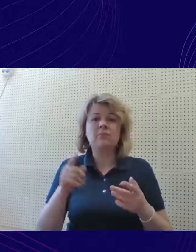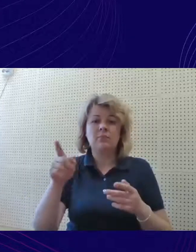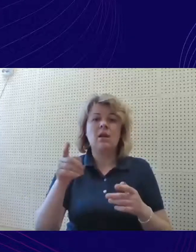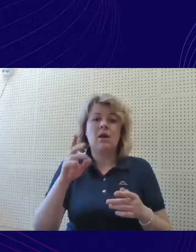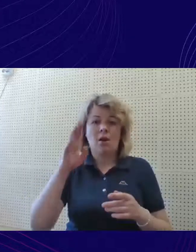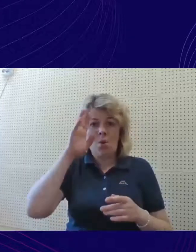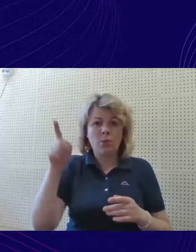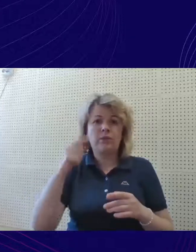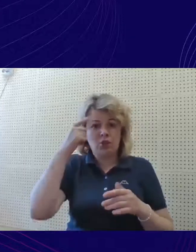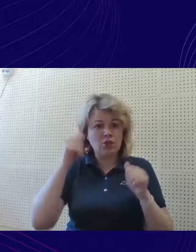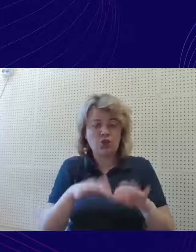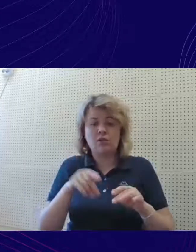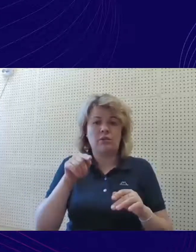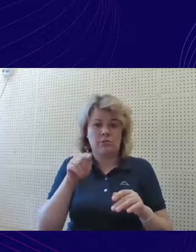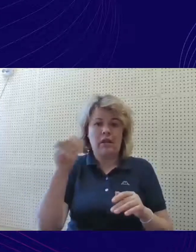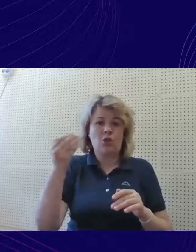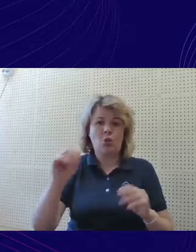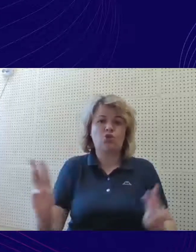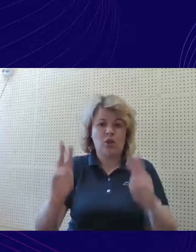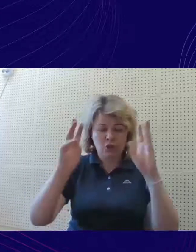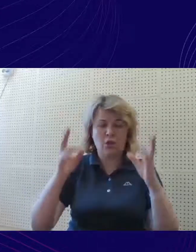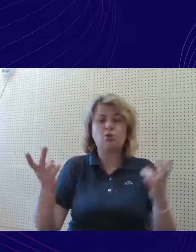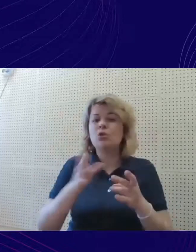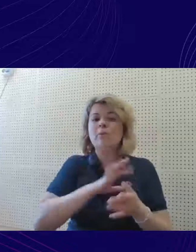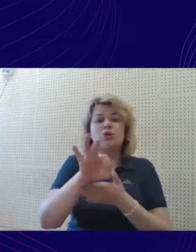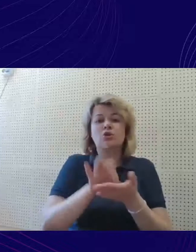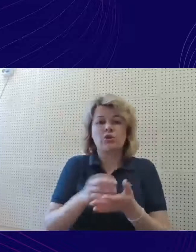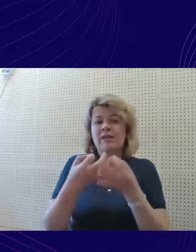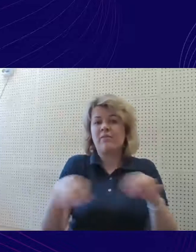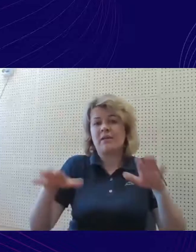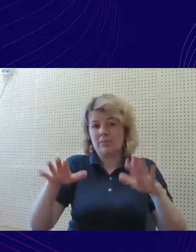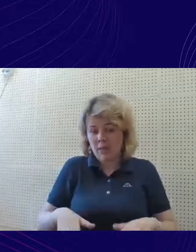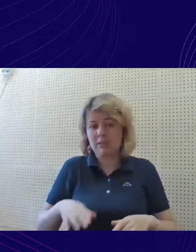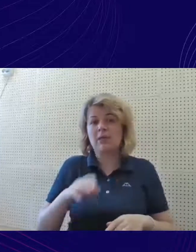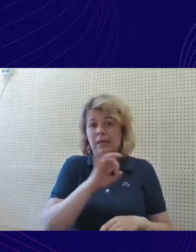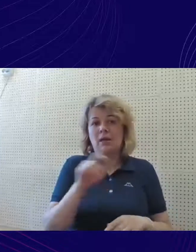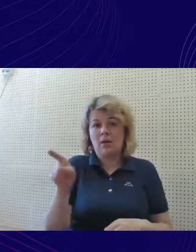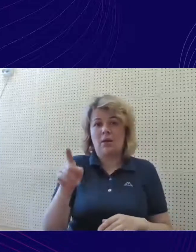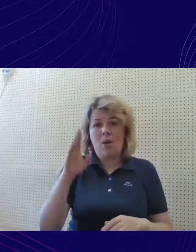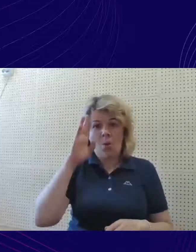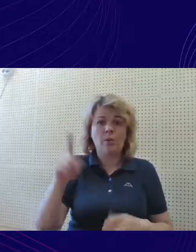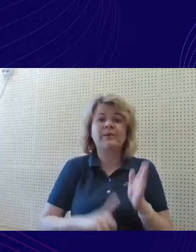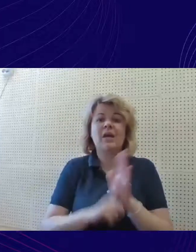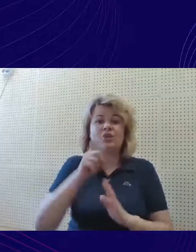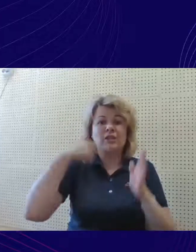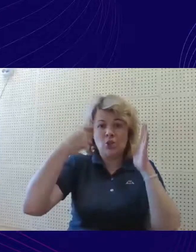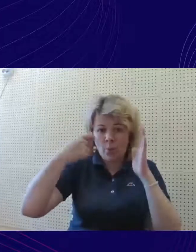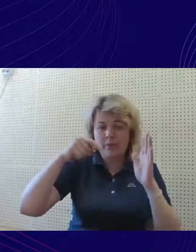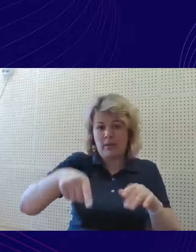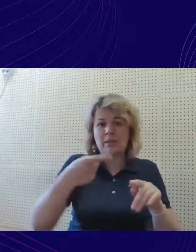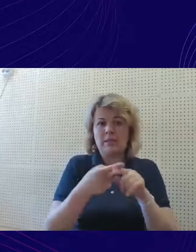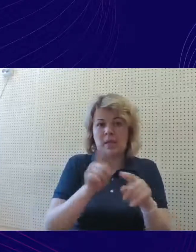освободить место, на котором стояла декорация, то он начал съемки с этого пожара, даже не